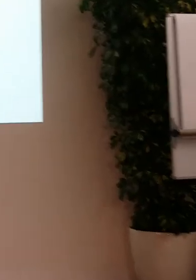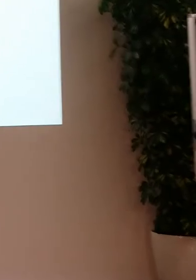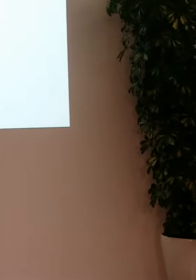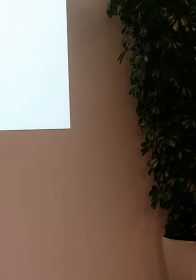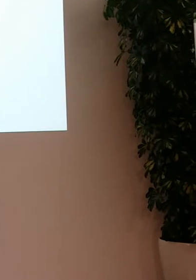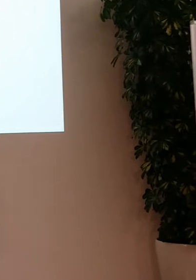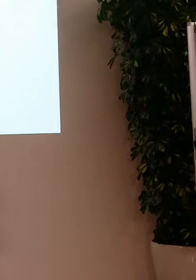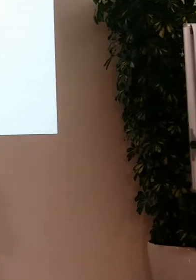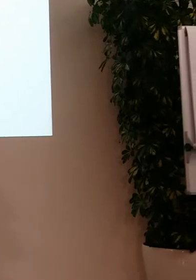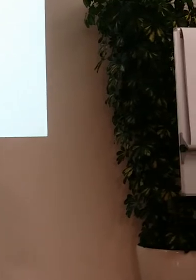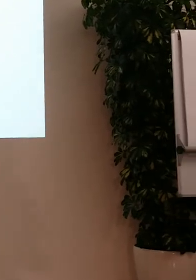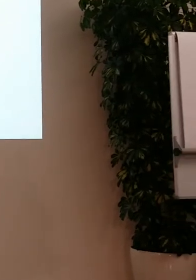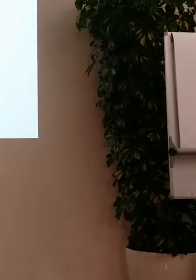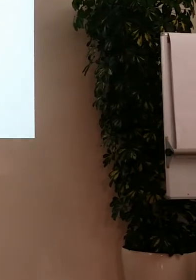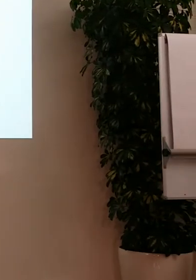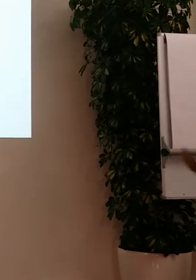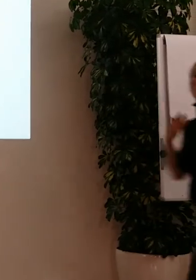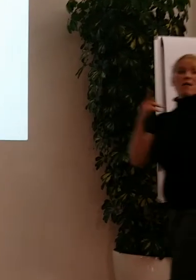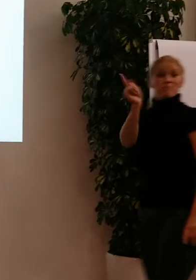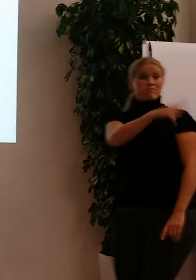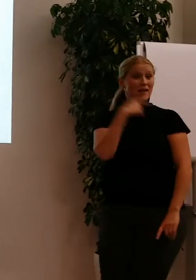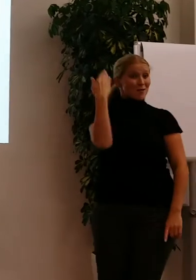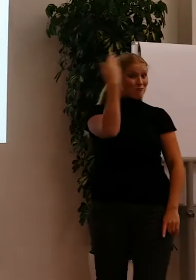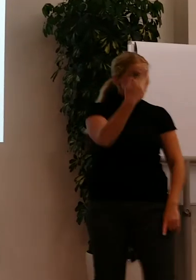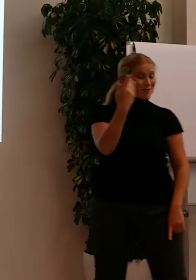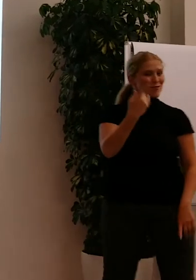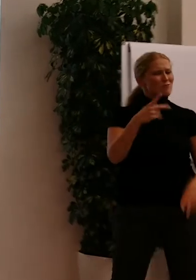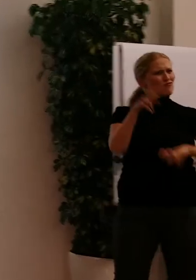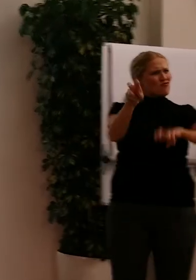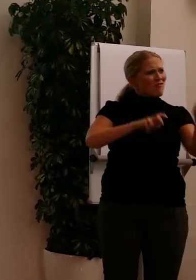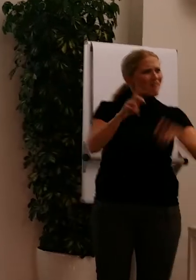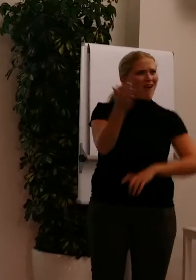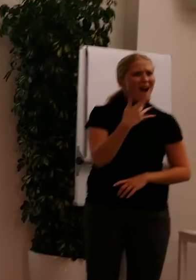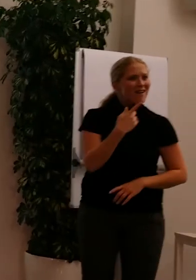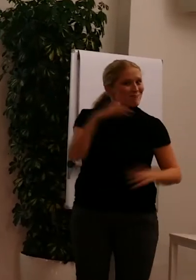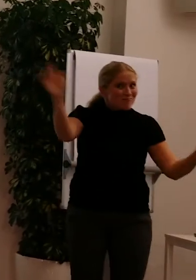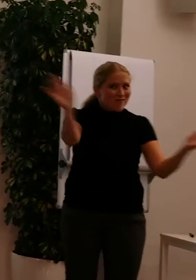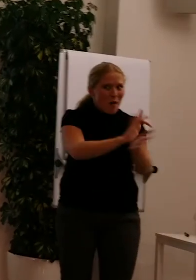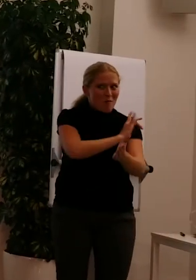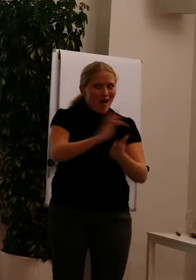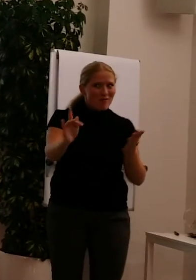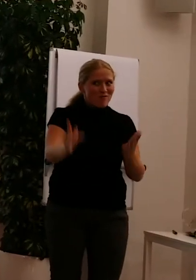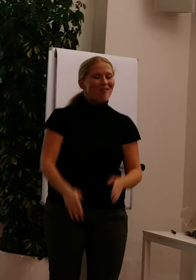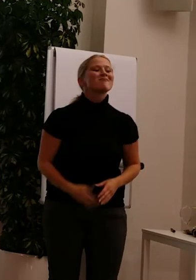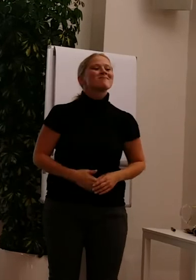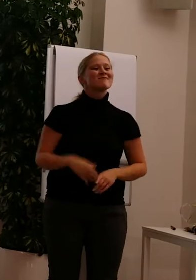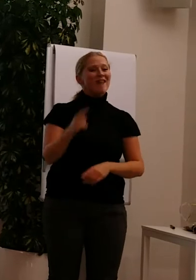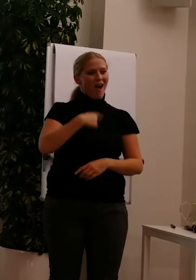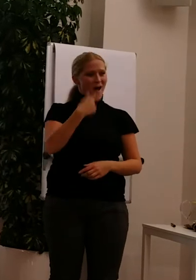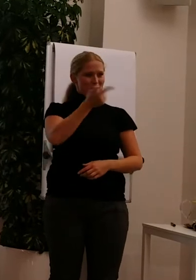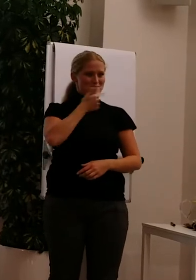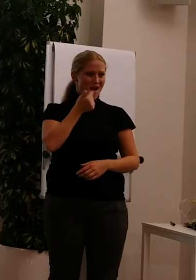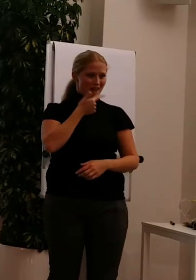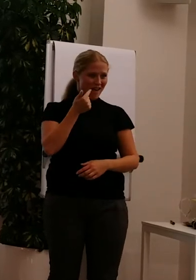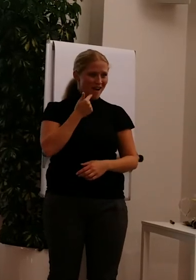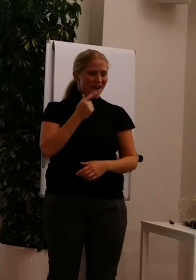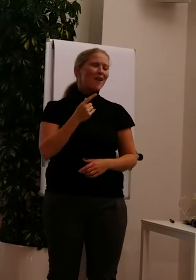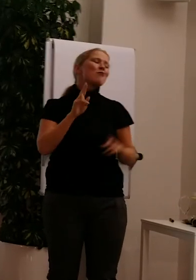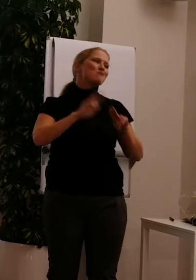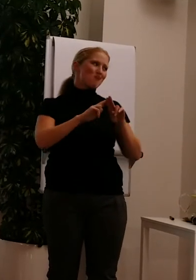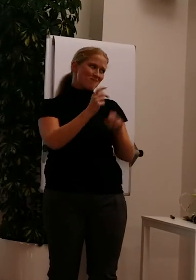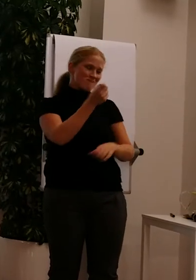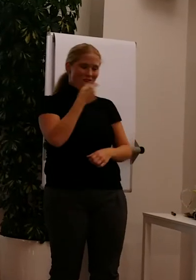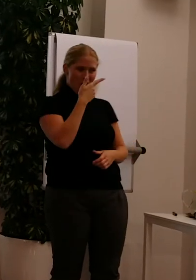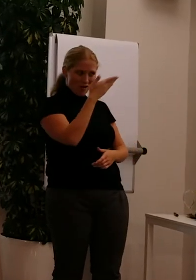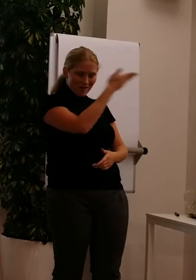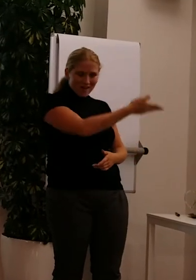My myslíme, že řešení je Tableto. Já jsem Mariana a jsem z týmu Tableta společně s Berenikou a dalšími, které vám ještě představím.